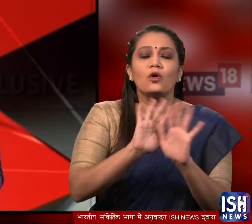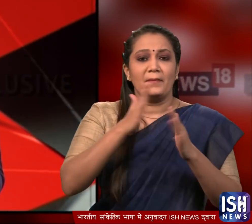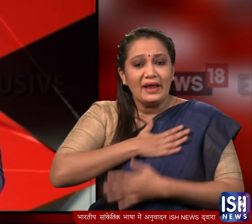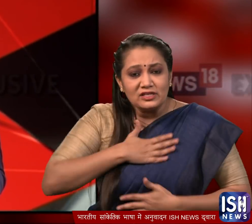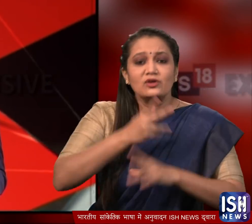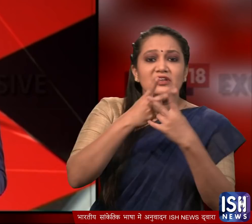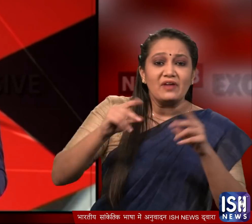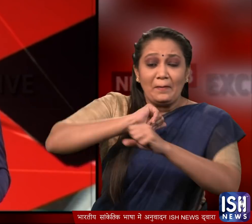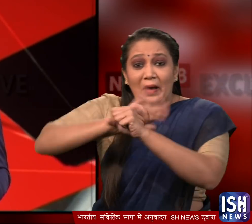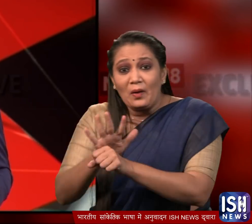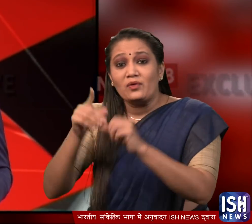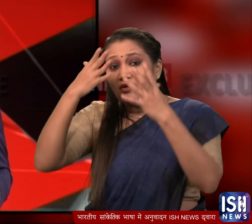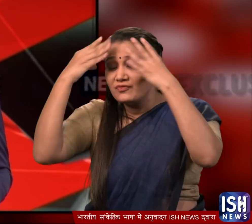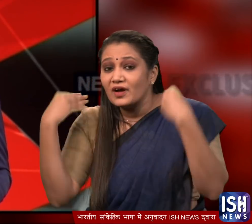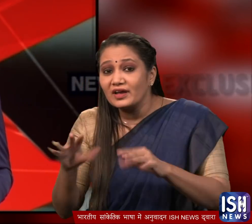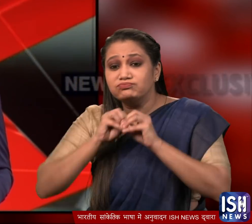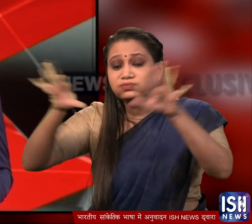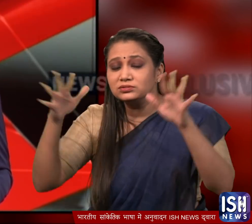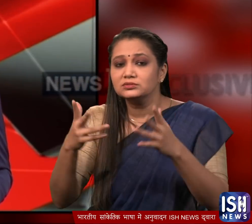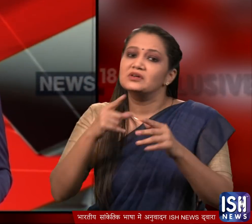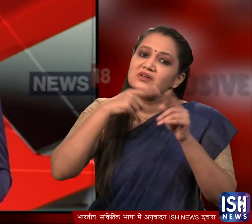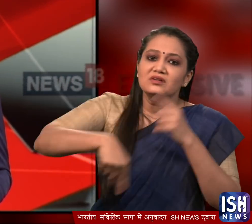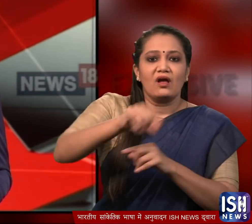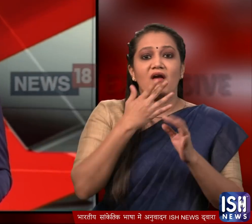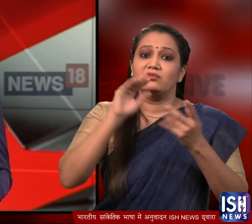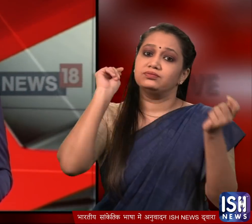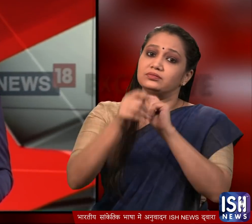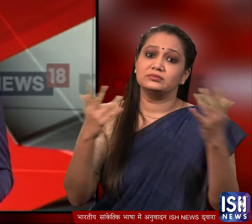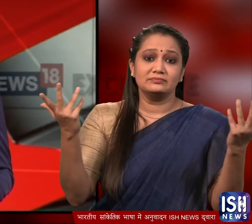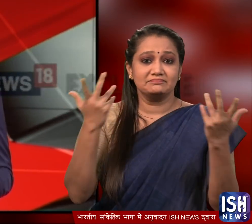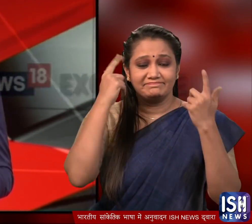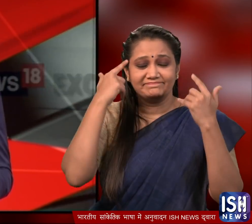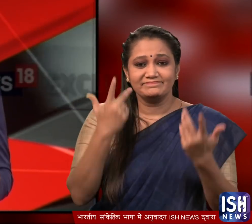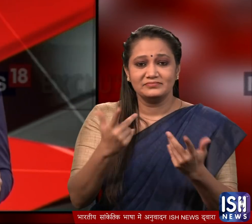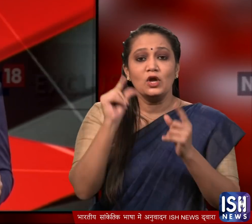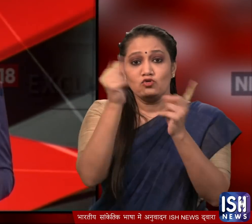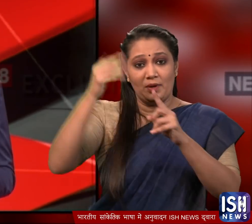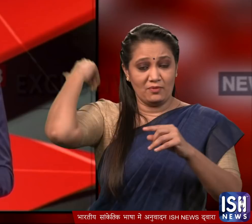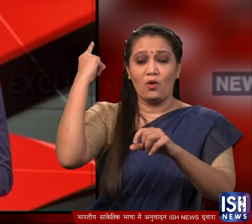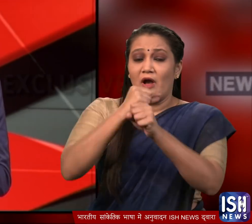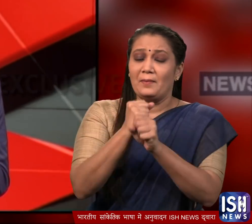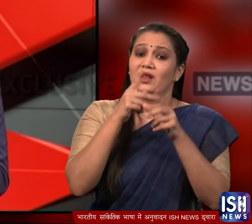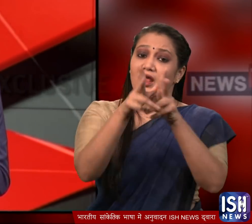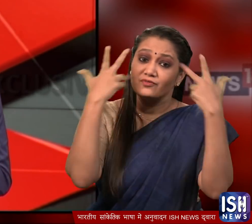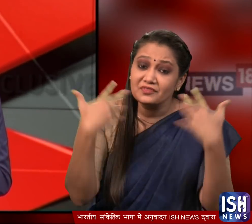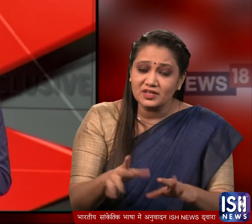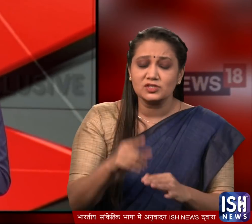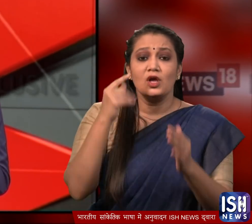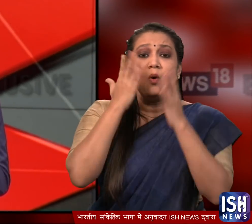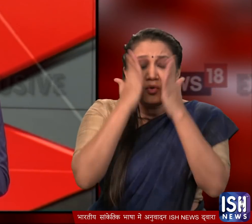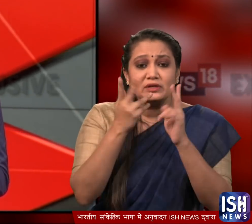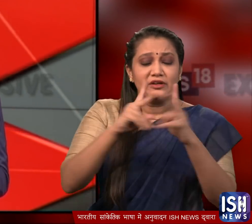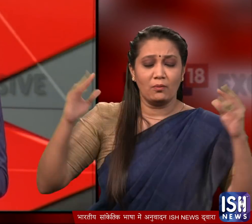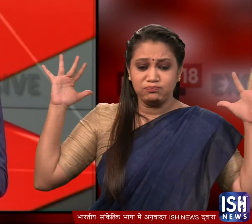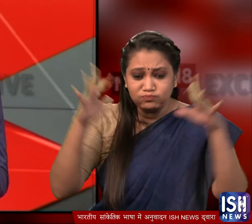के उत्साह में अगर हम लोग महामारी की अनदेखी करेंगे तो होली के रंग भी बदरंग हो सकते हैं। यूपी में एक दिन पहले ही सरकार ने दिशा निर्देश जारी किए थे